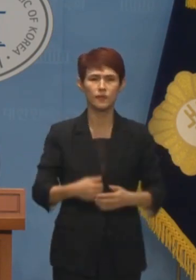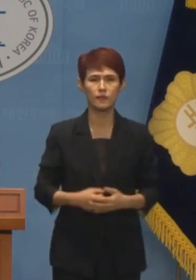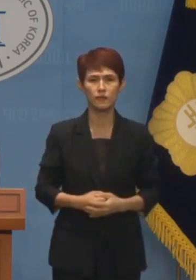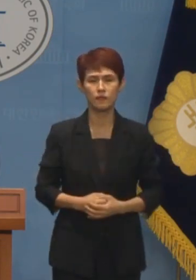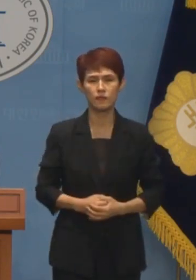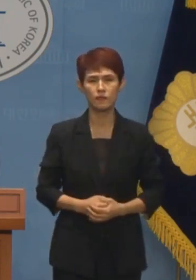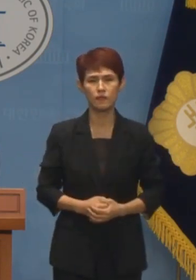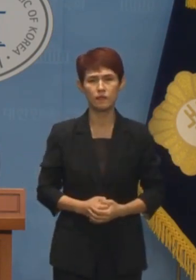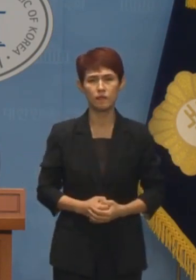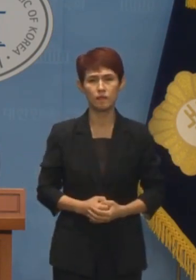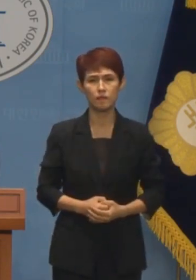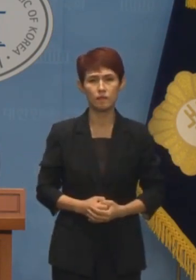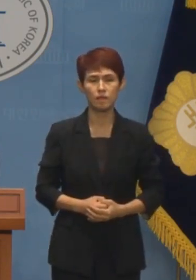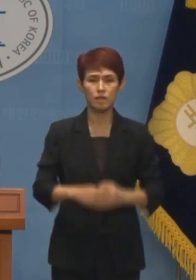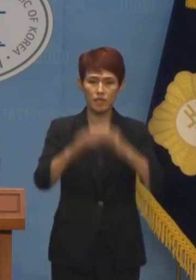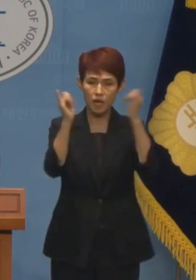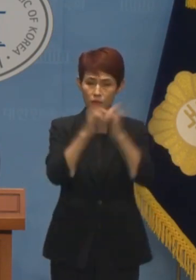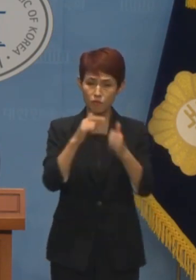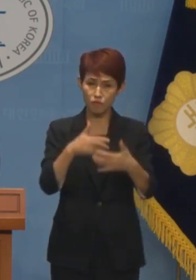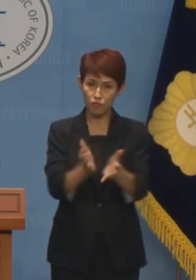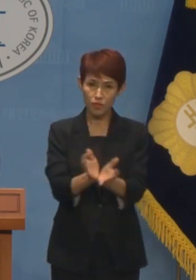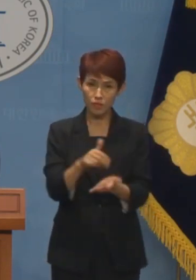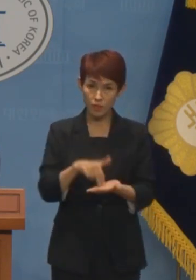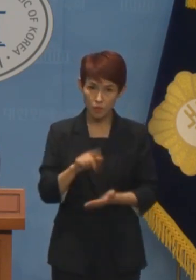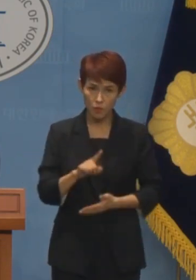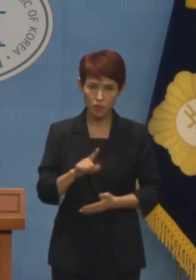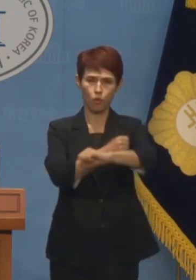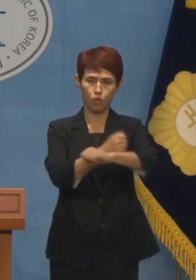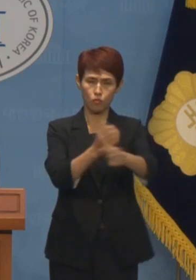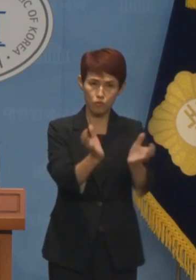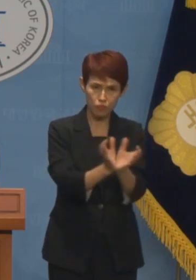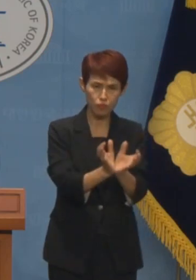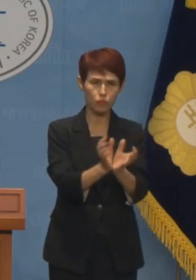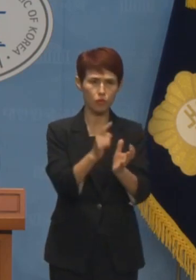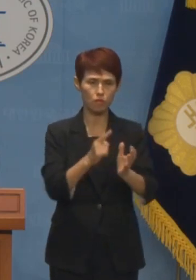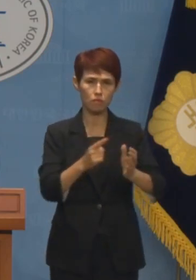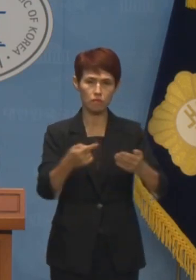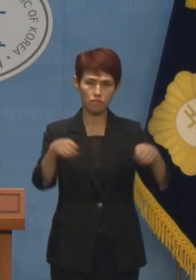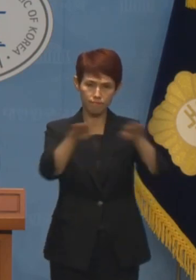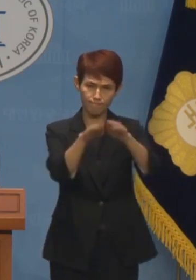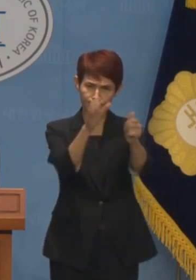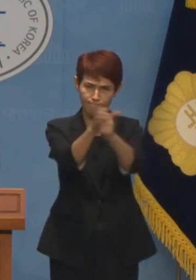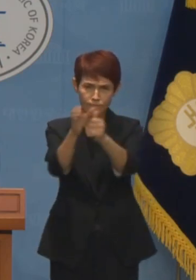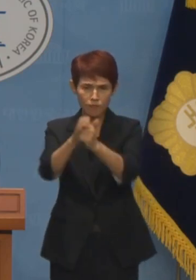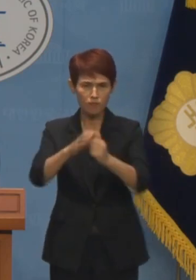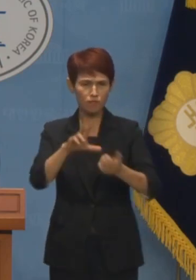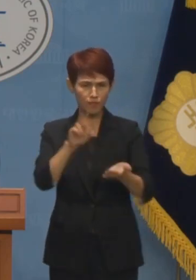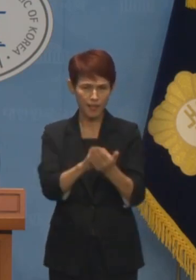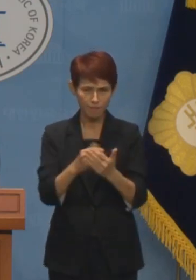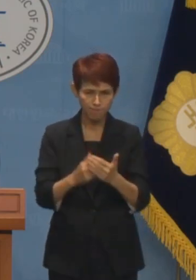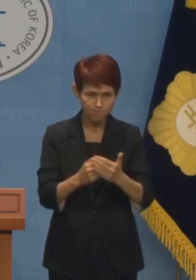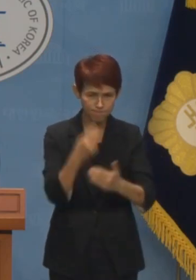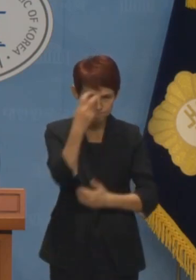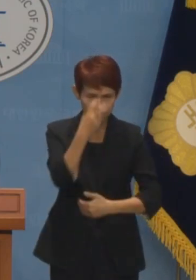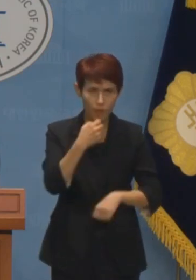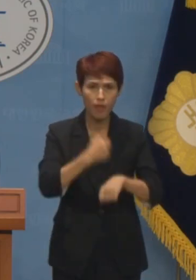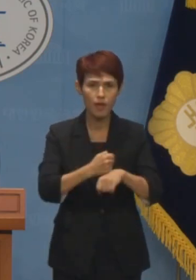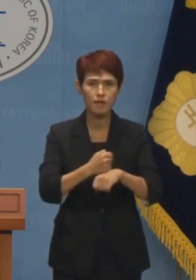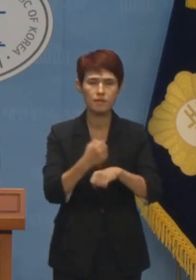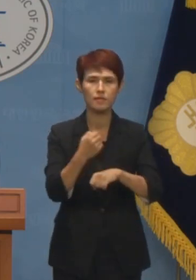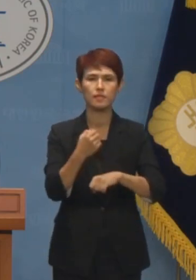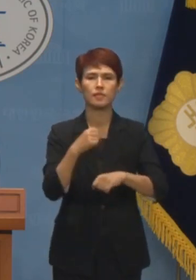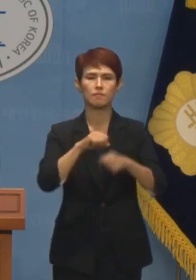일입니다. 사회민주당은 국가보훈부와 임명의 문제점을 꼼꼼히 살펴 반드시